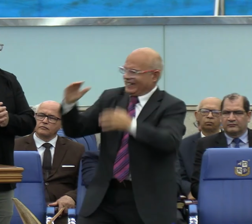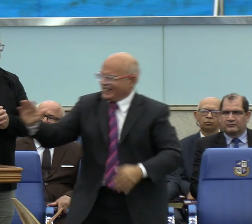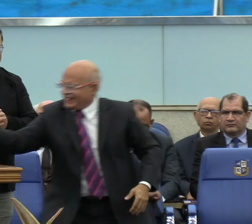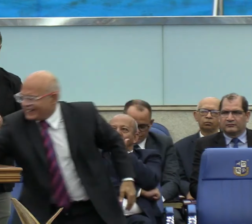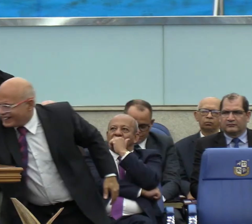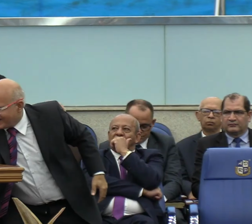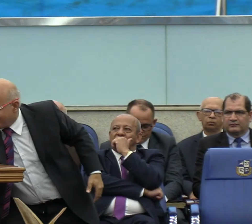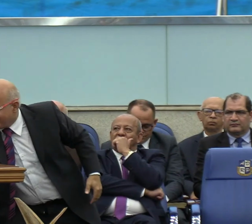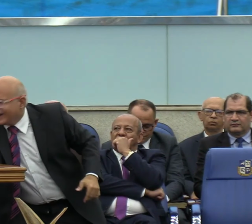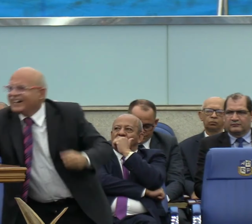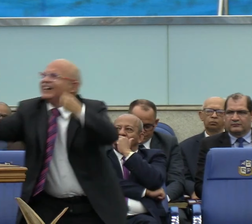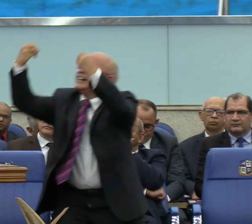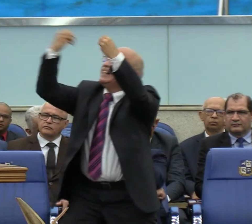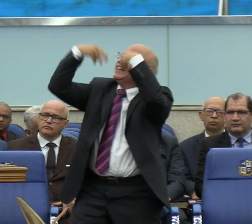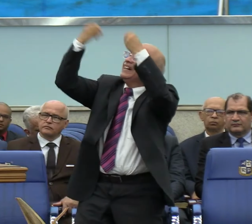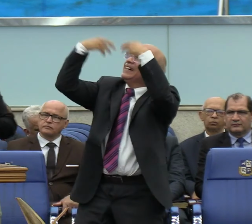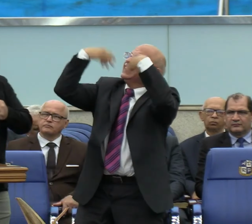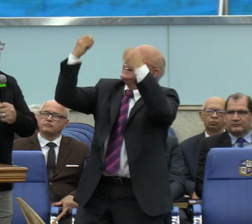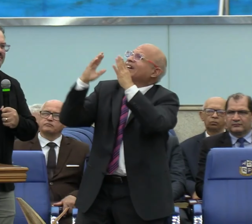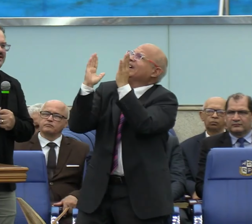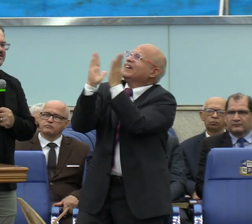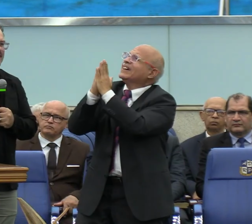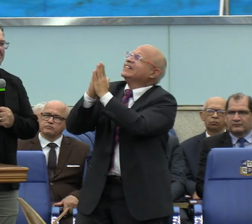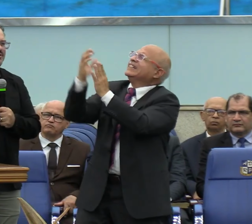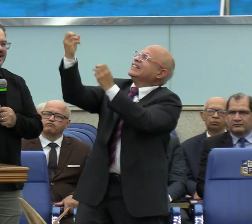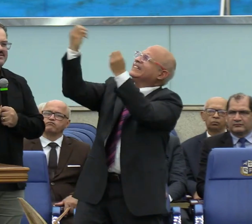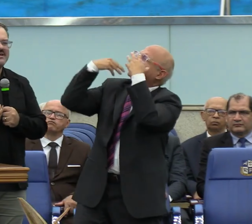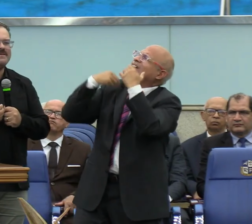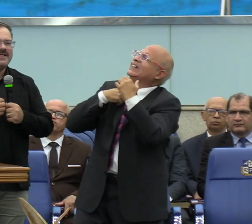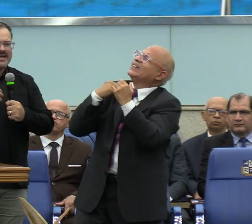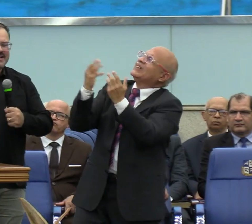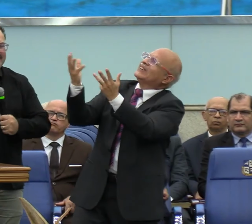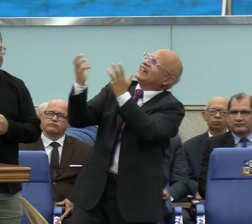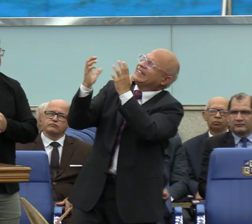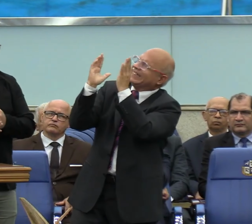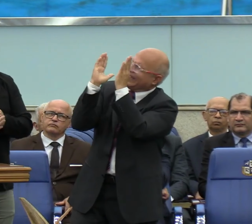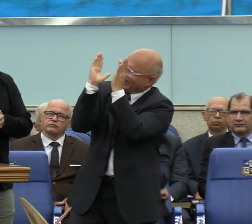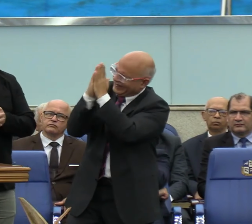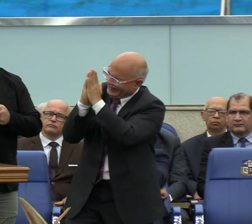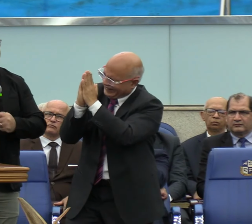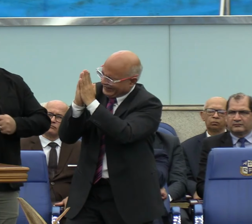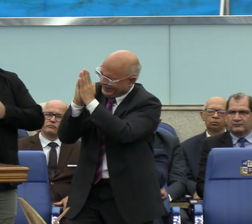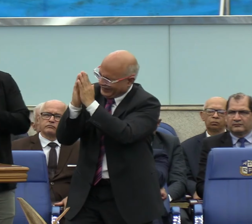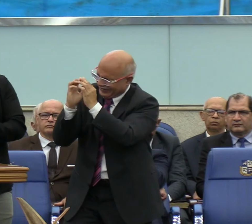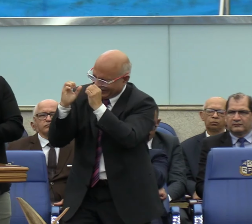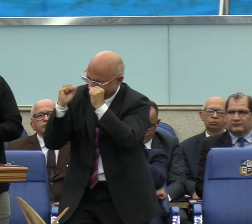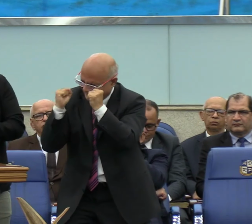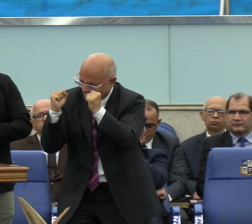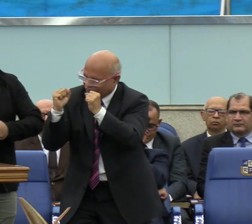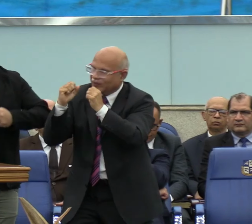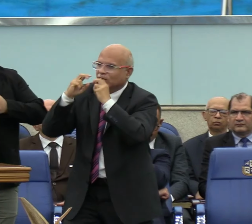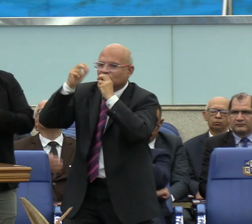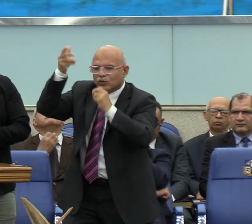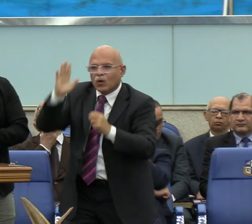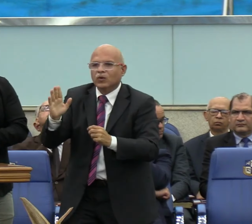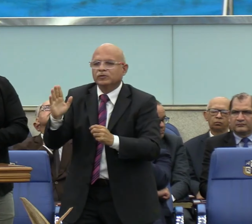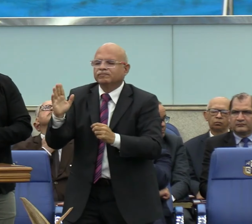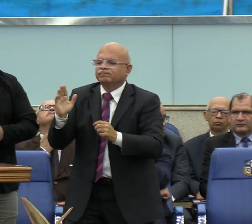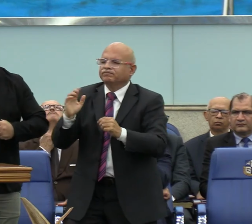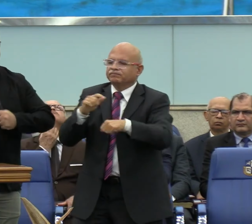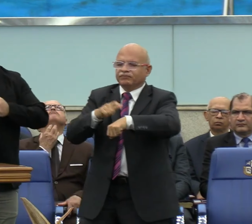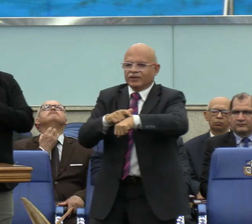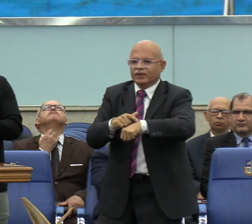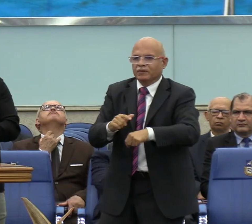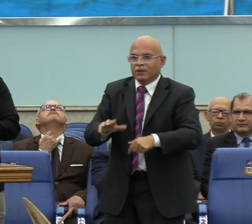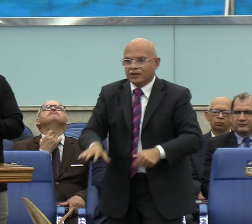Espírito Santo. E o Espírito Santo começou a ministrar em meu coração. E cada vez que Ele ministrava, mais eu orava, mais eu